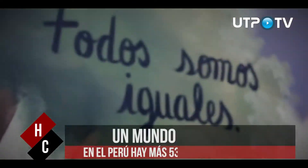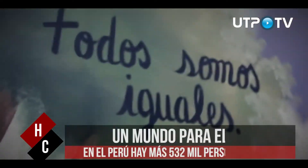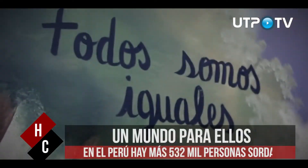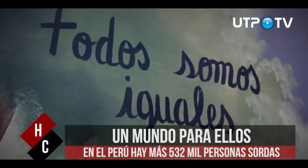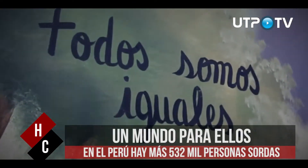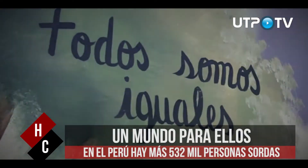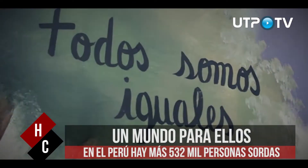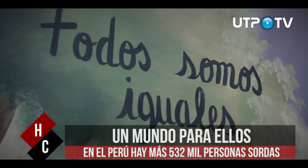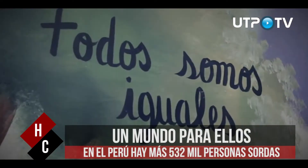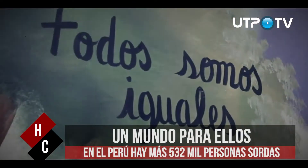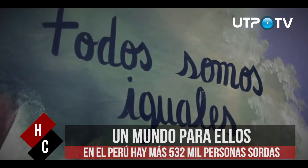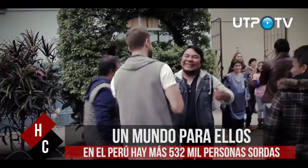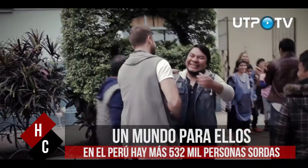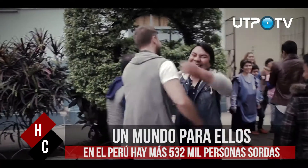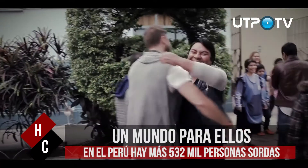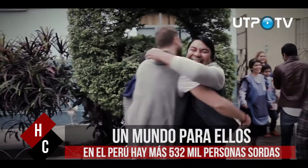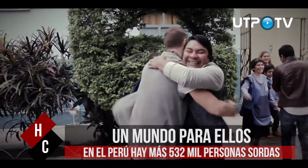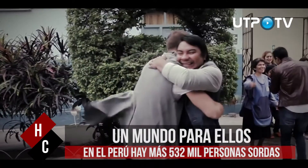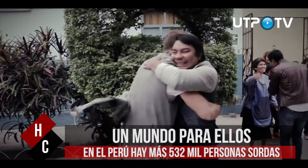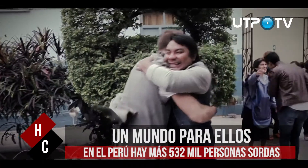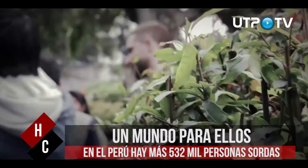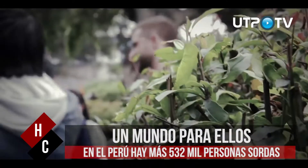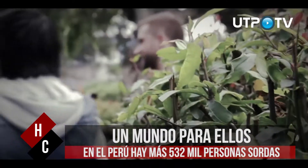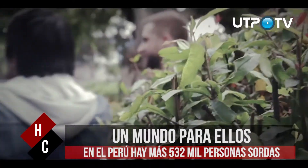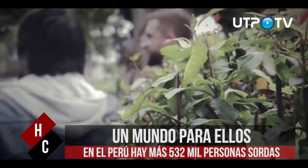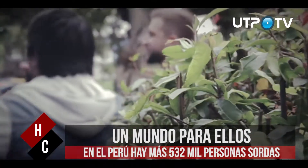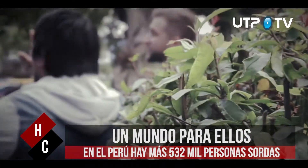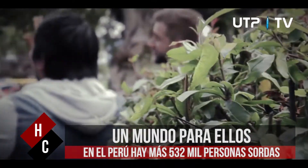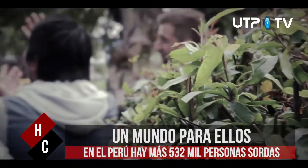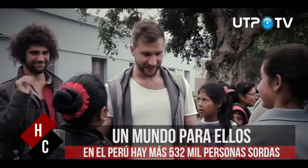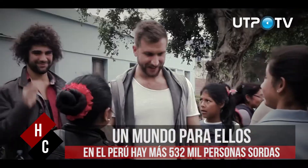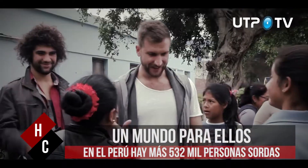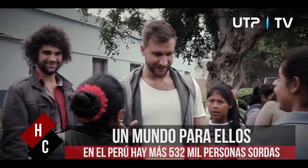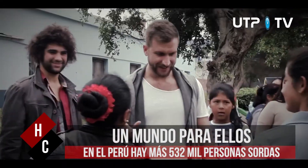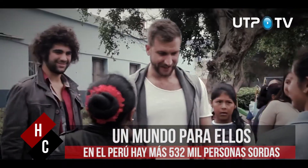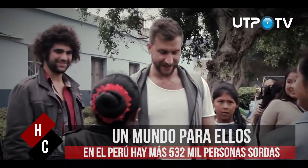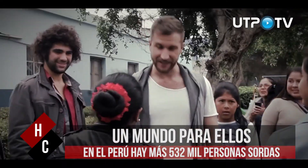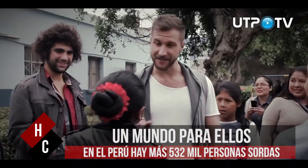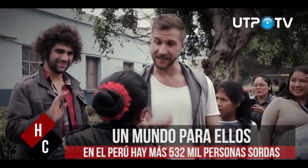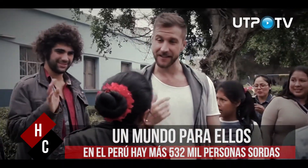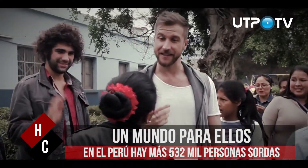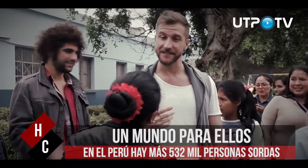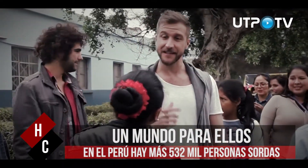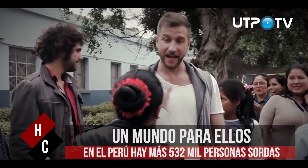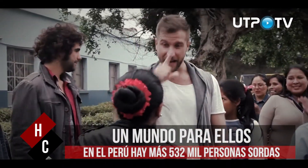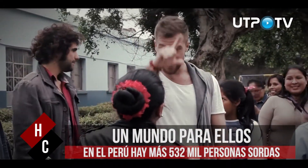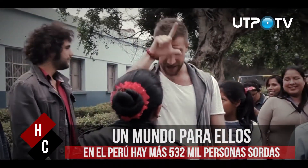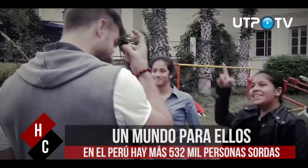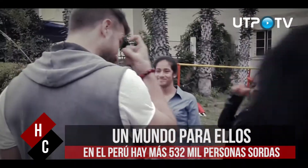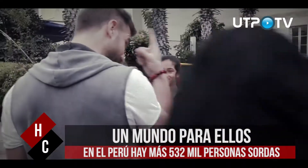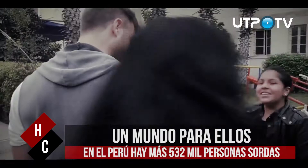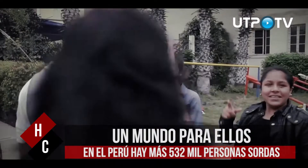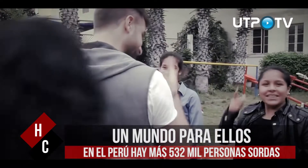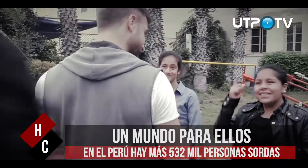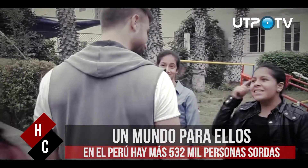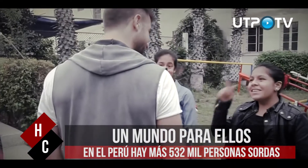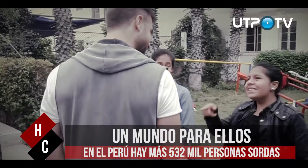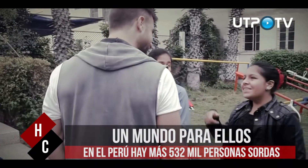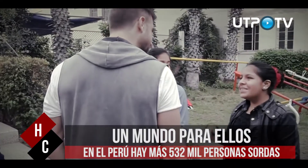discapacidad mental, cuando la única razón por la que ellos retrasan su aprendizaje es porque el Estado y el sistema educativo